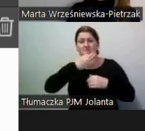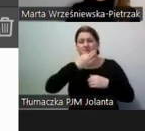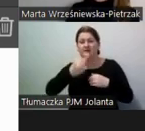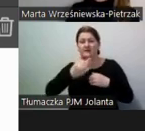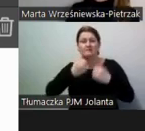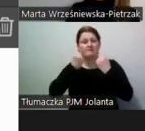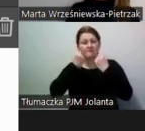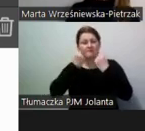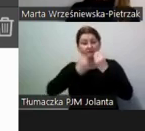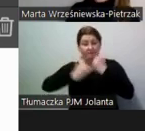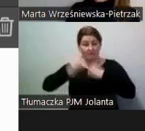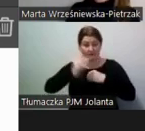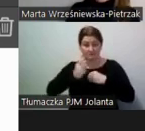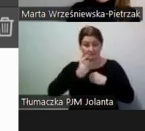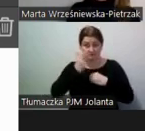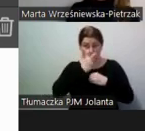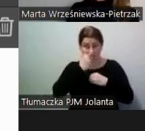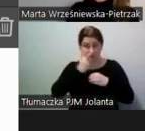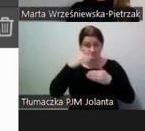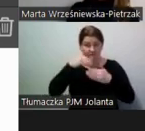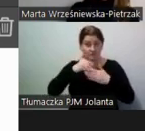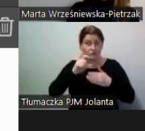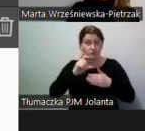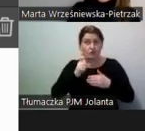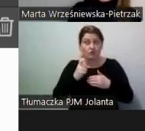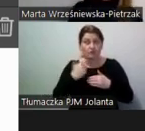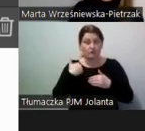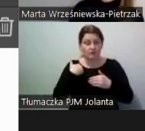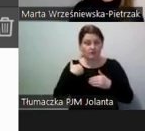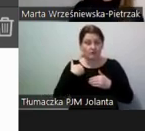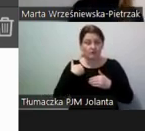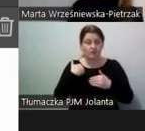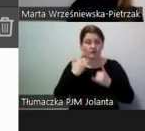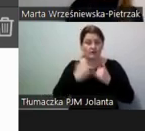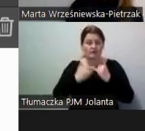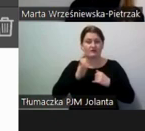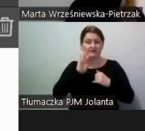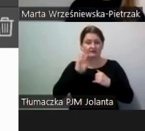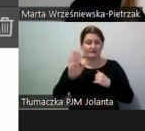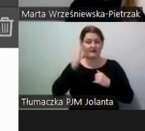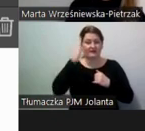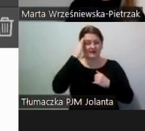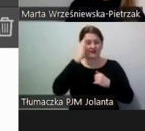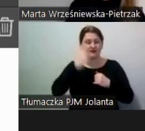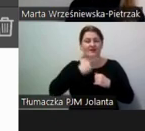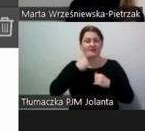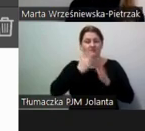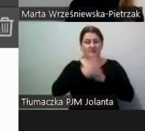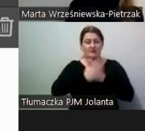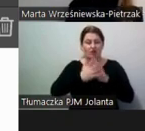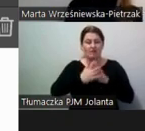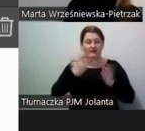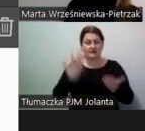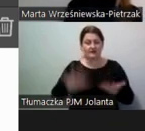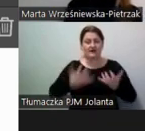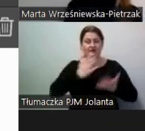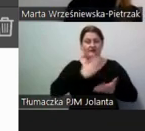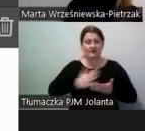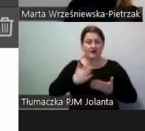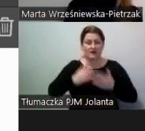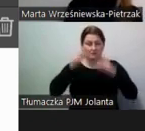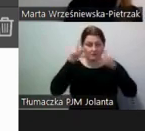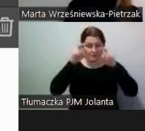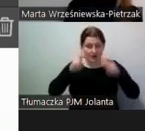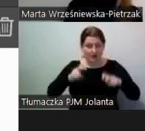bardzo zainteresowani, co tam się zadziało, jeśli Państwo znają język migowy i chcą dalej badać, co tutaj się